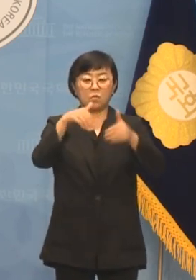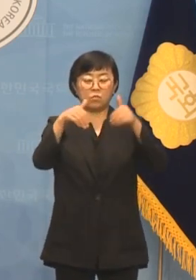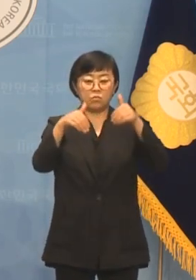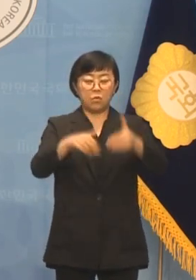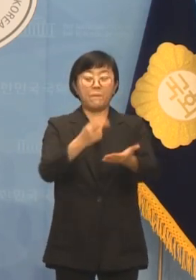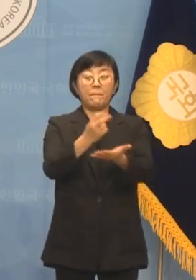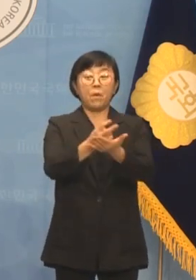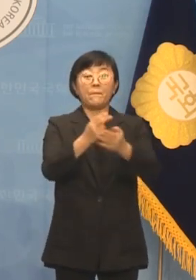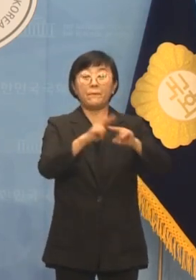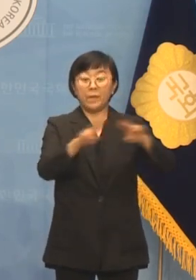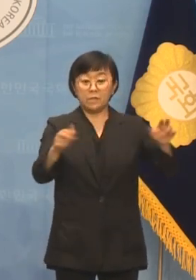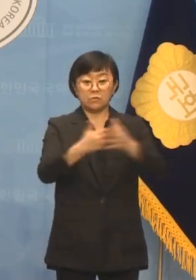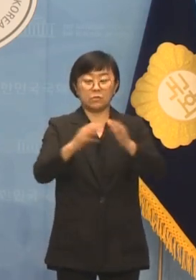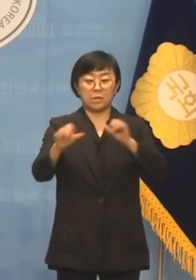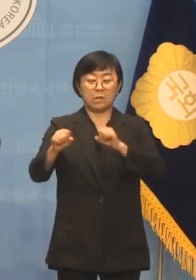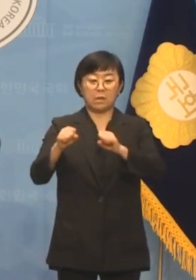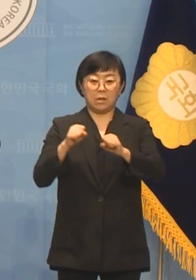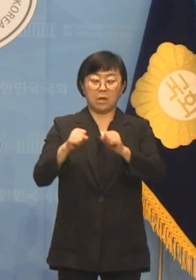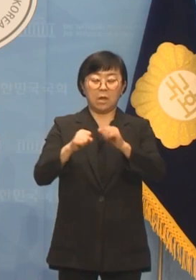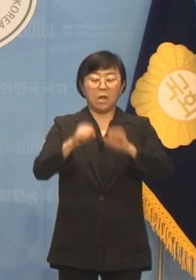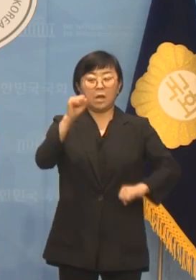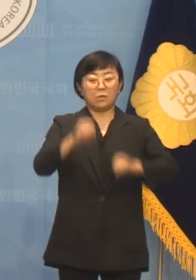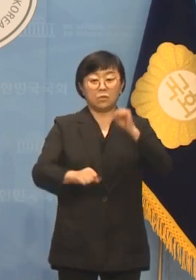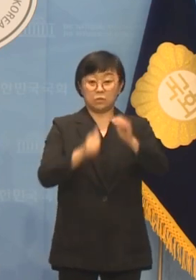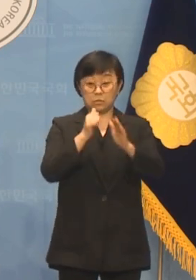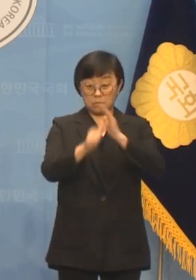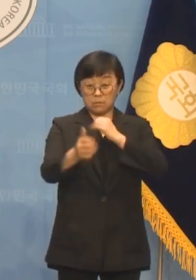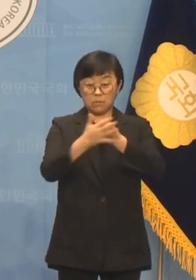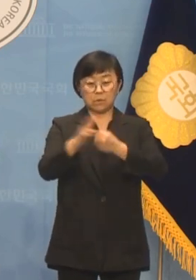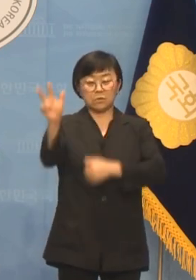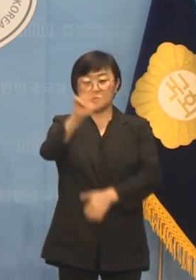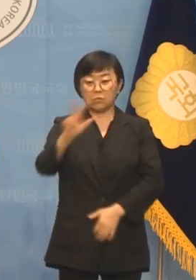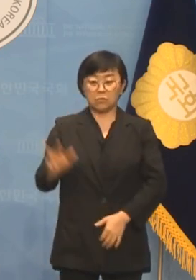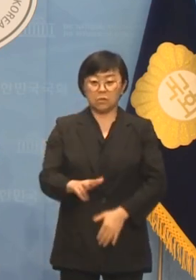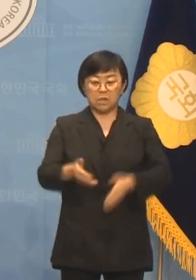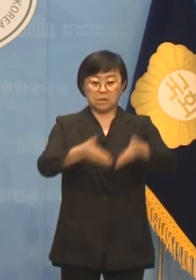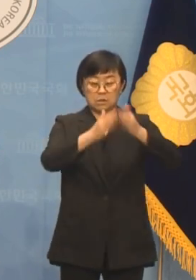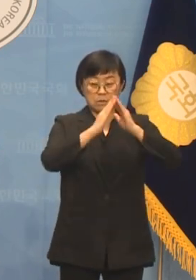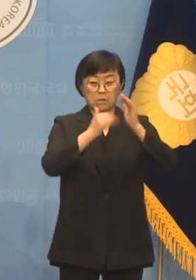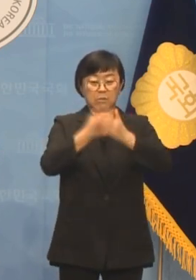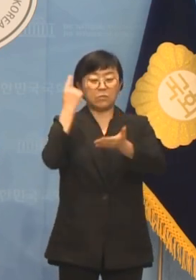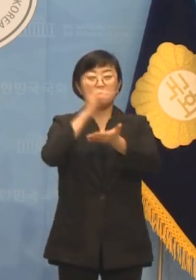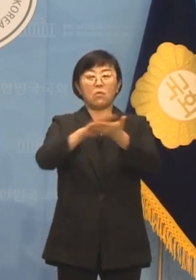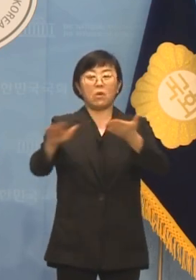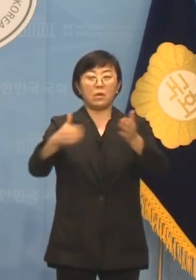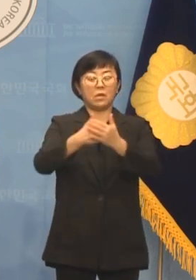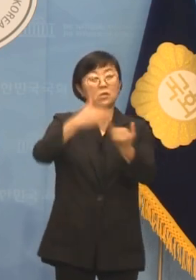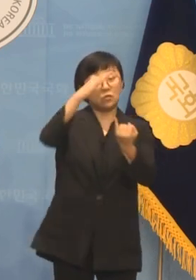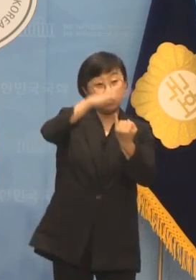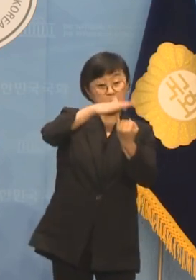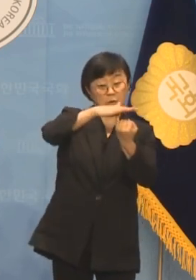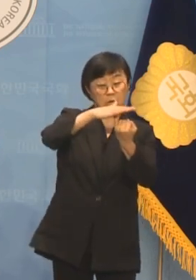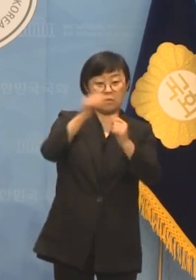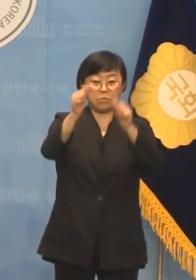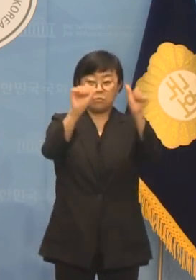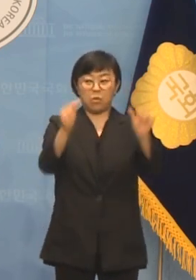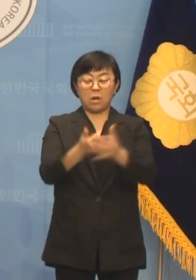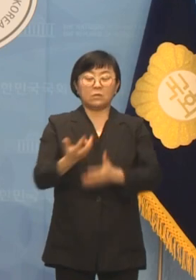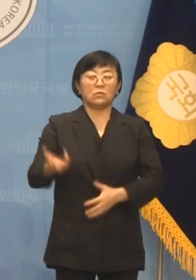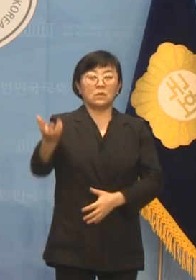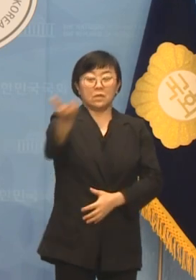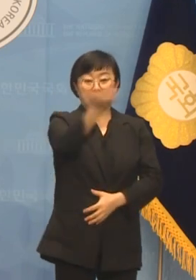위안부법 폐지 국민행동 대표라는 사람이 전국에 설치된 평화의 소녀상을